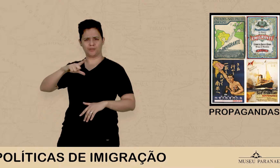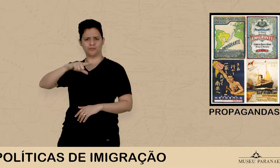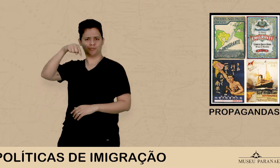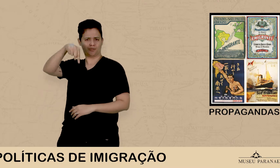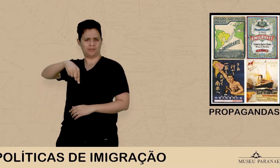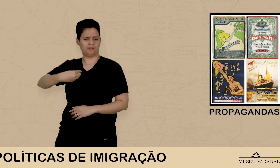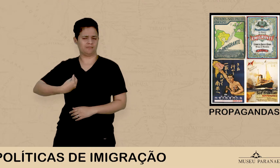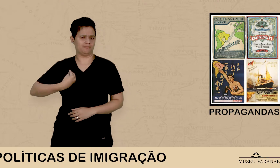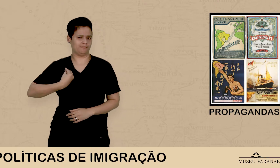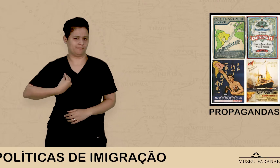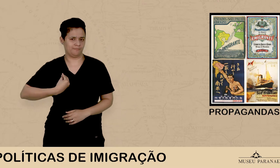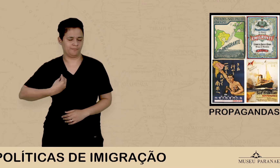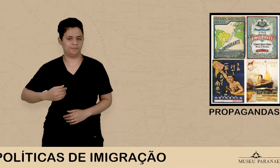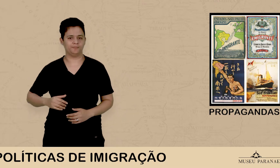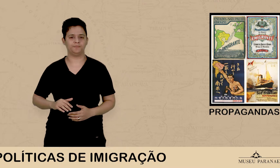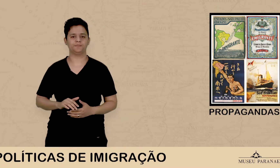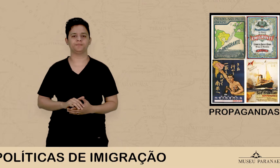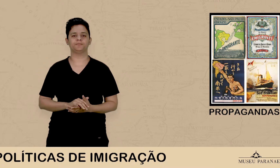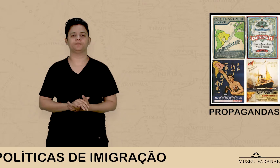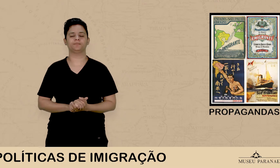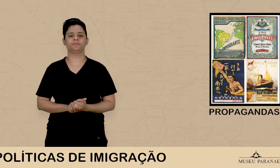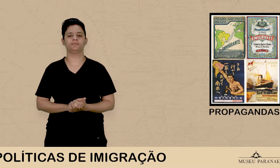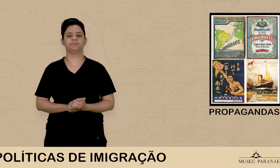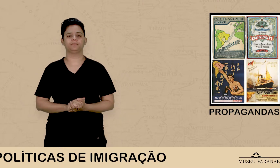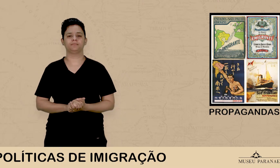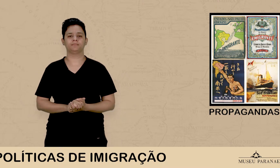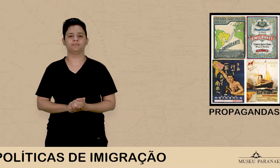e riquezas naturais aqui existentes.